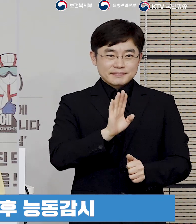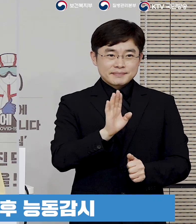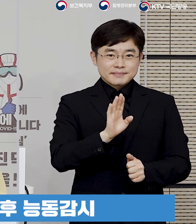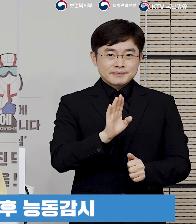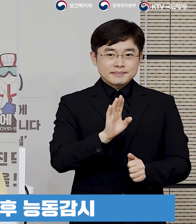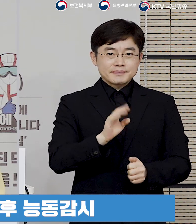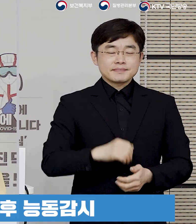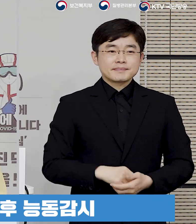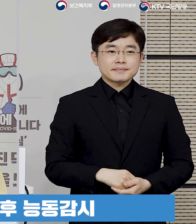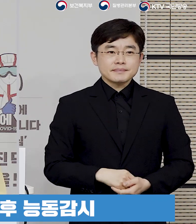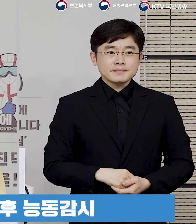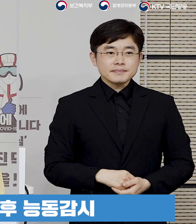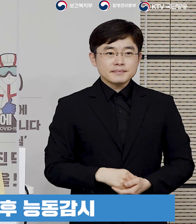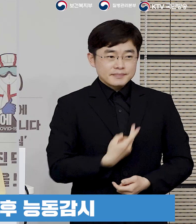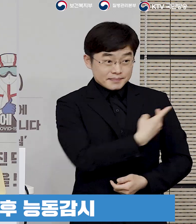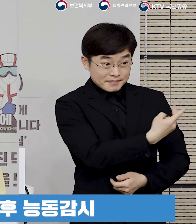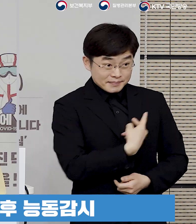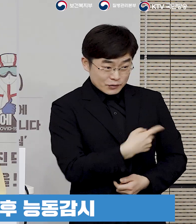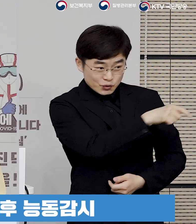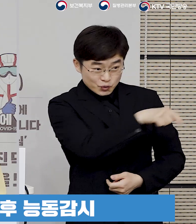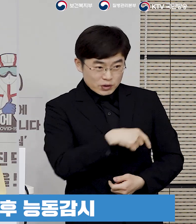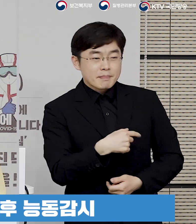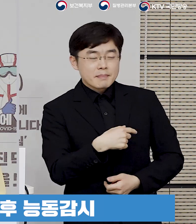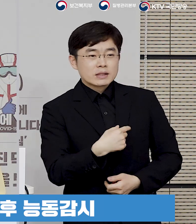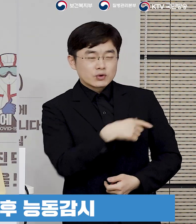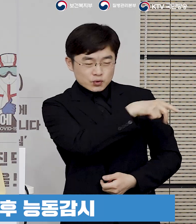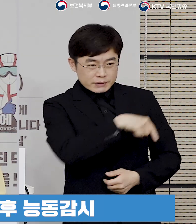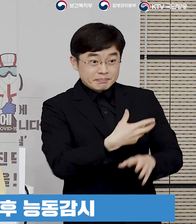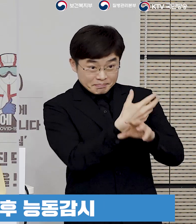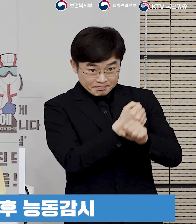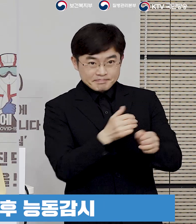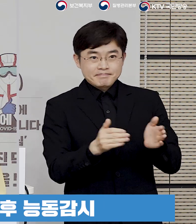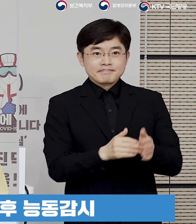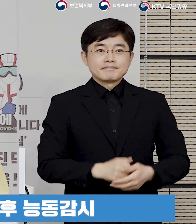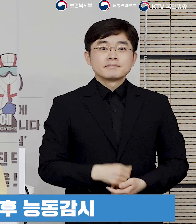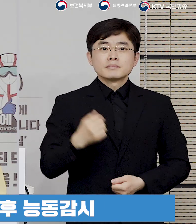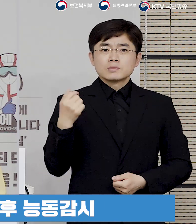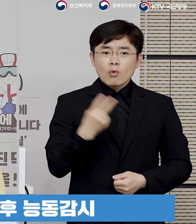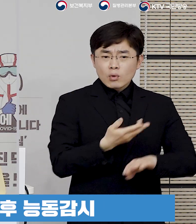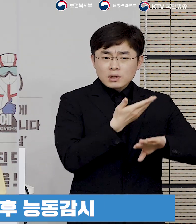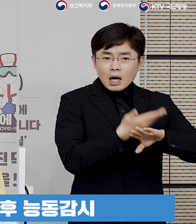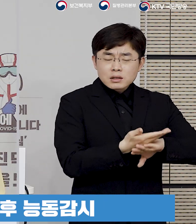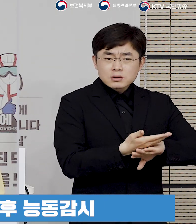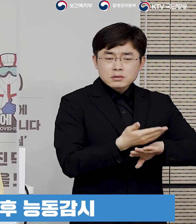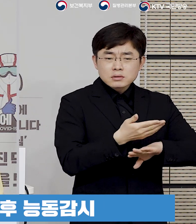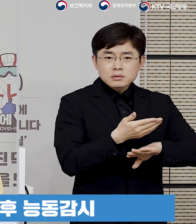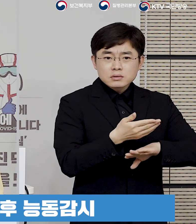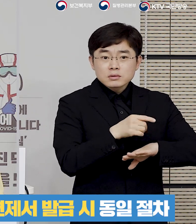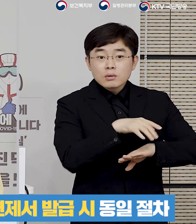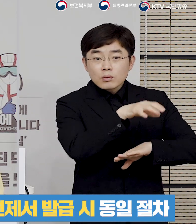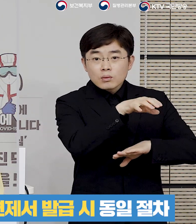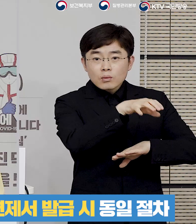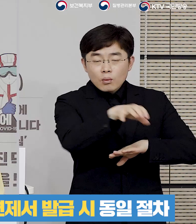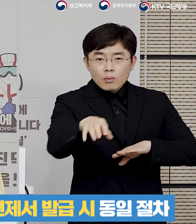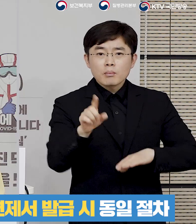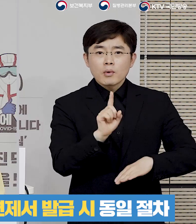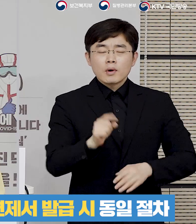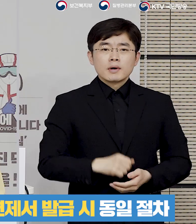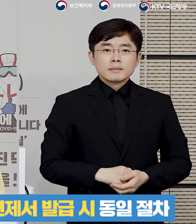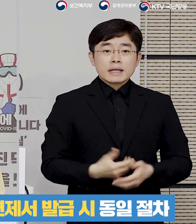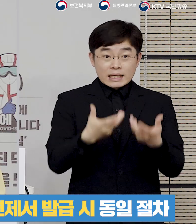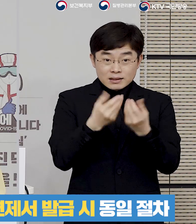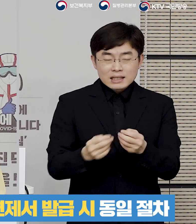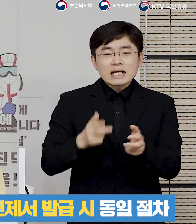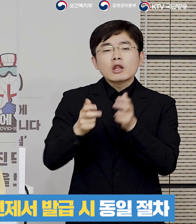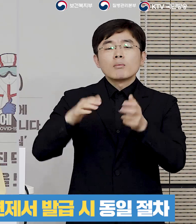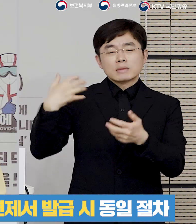조치는 일단 그 신속 방침에 따라서 달리 이제 적용을 하고 있습니다. 또한 이제 다른 이제